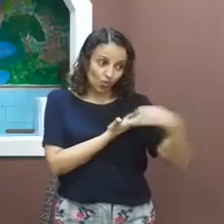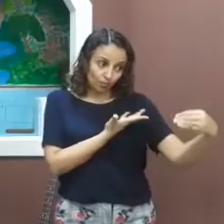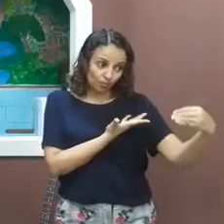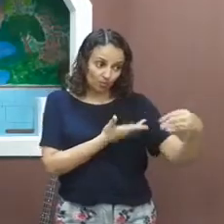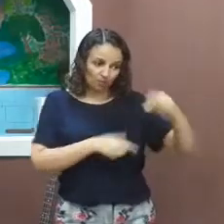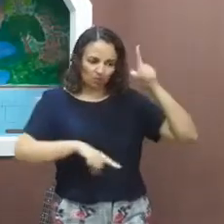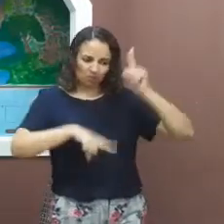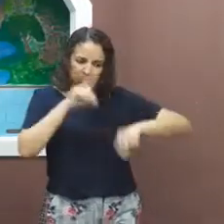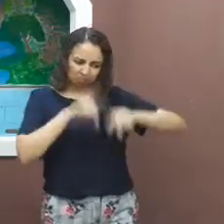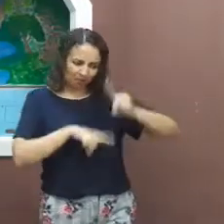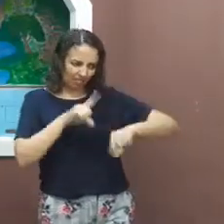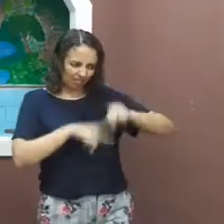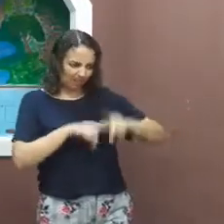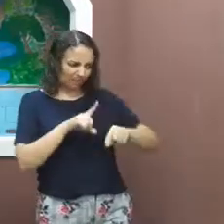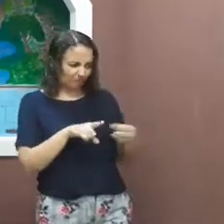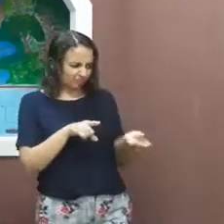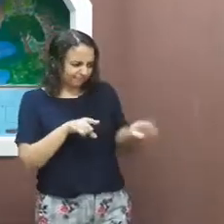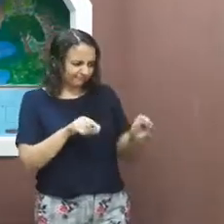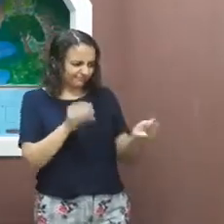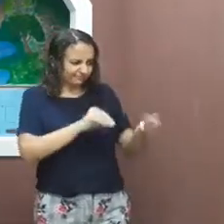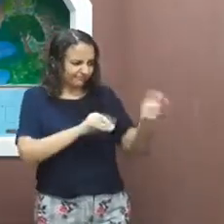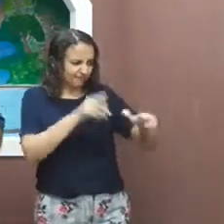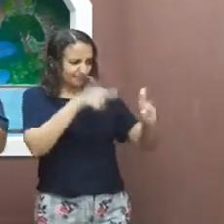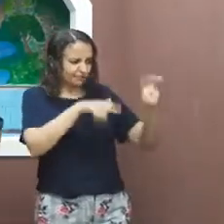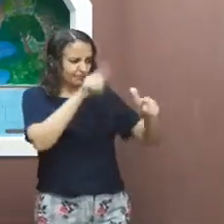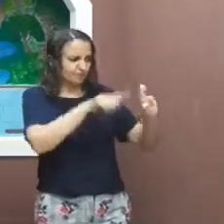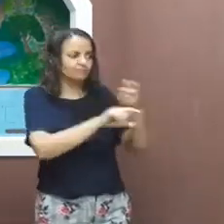Não acumula o quê? Tudo.